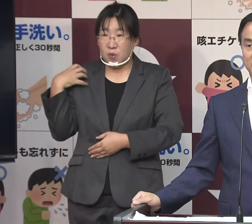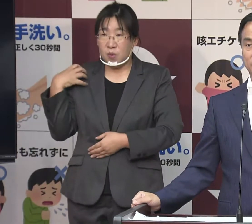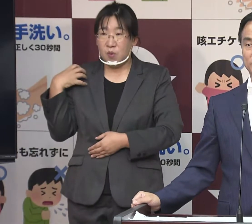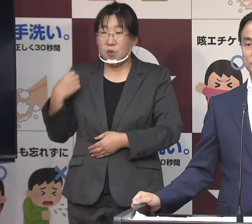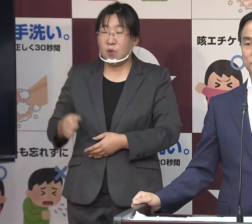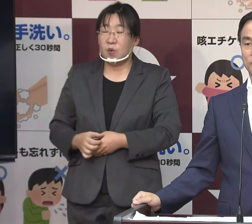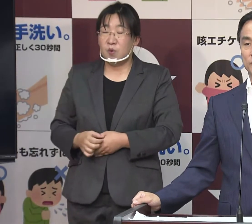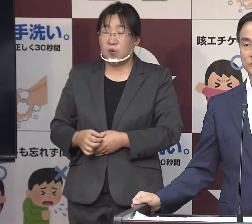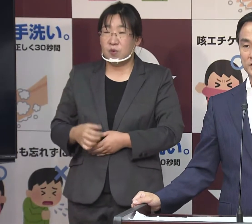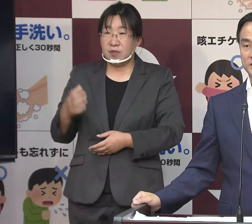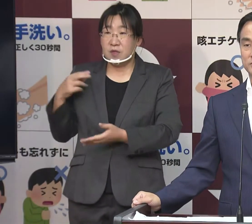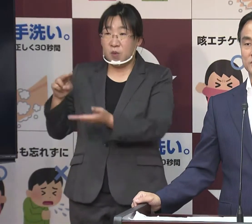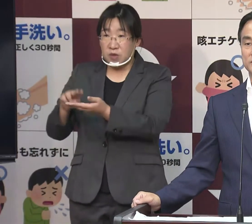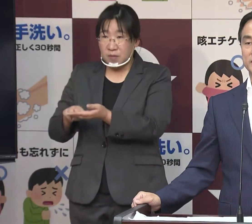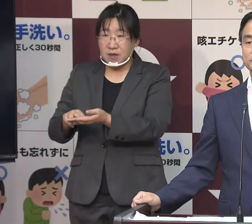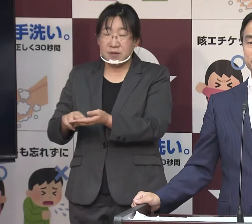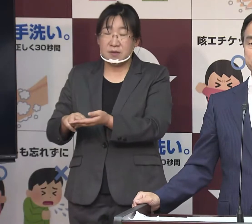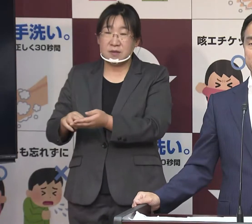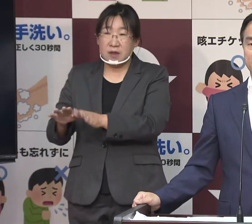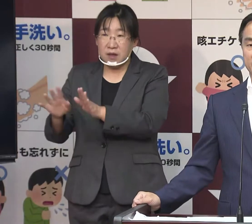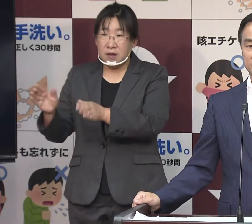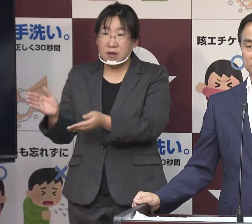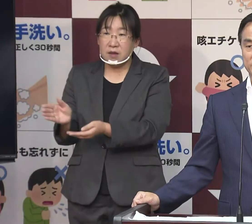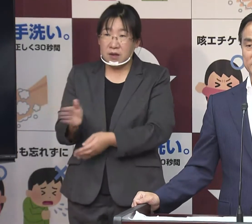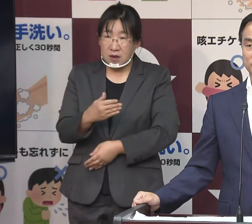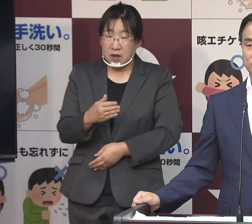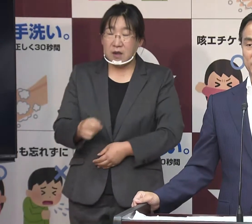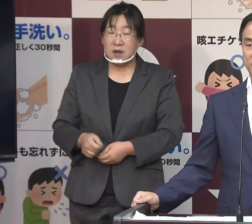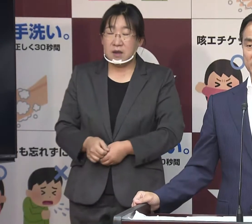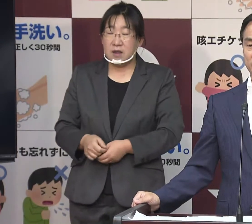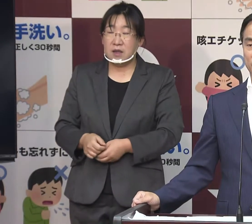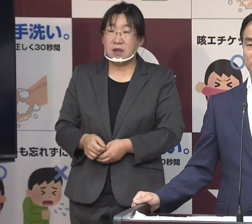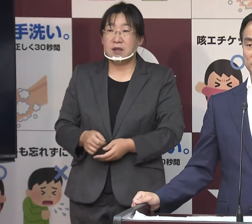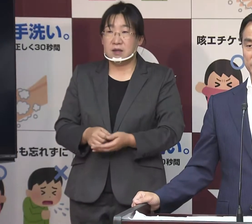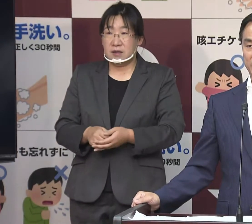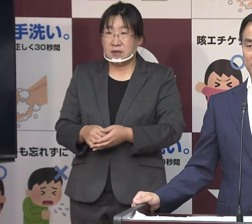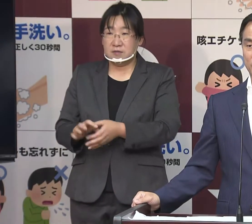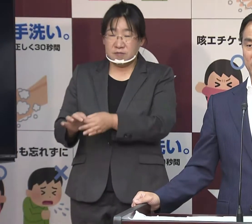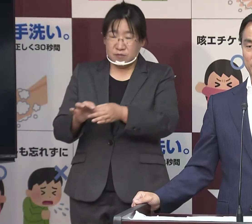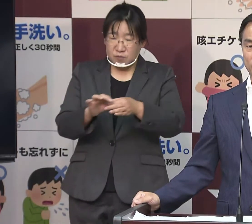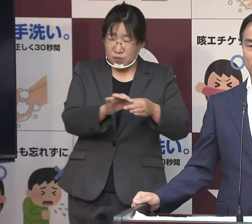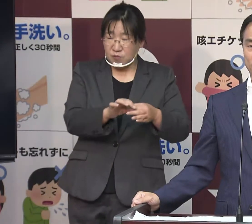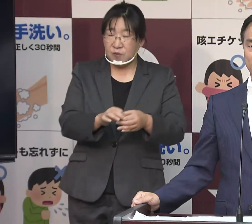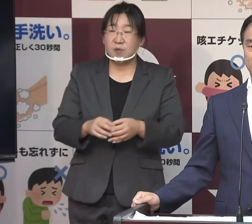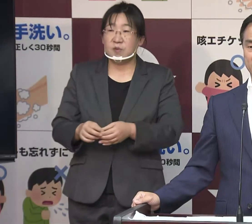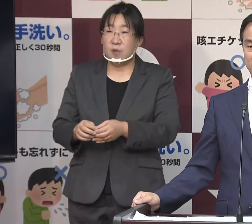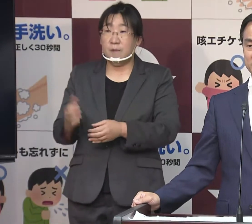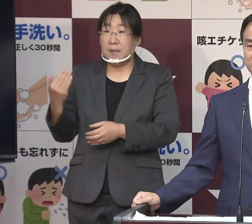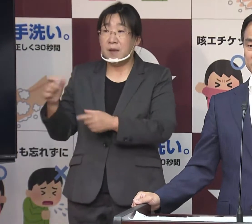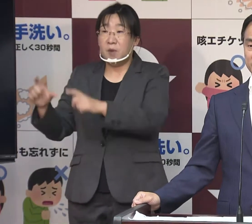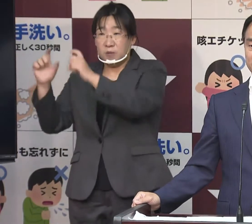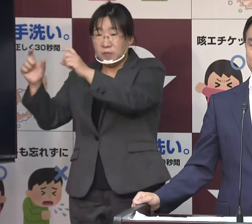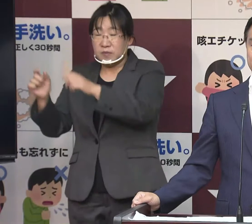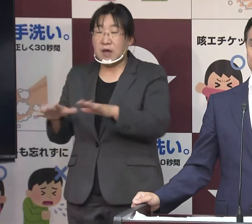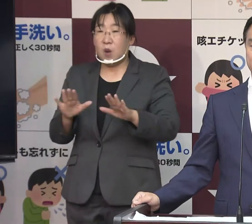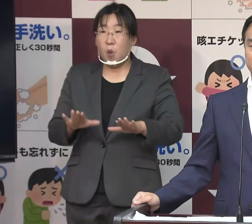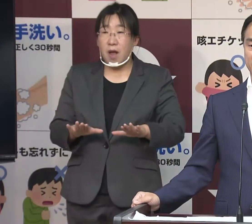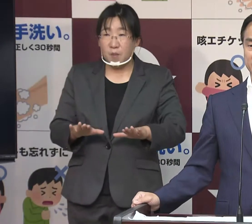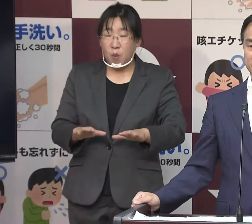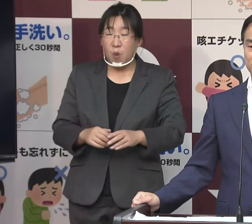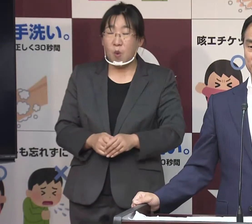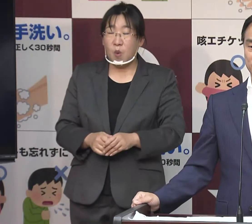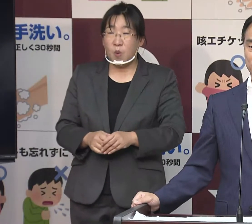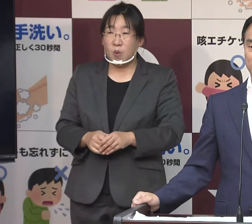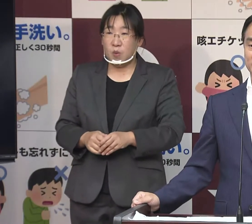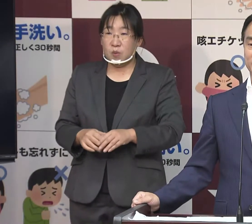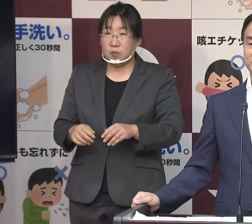任だったり、あるいはその在任のですね、達成の時に掲げておりますので、まあ、今回もまた新しいですね、歴代